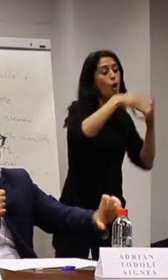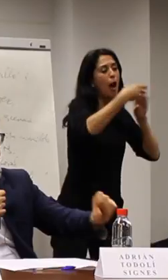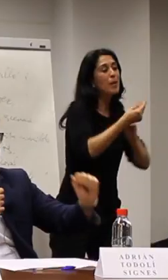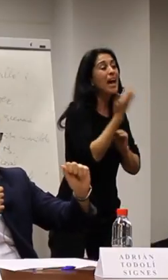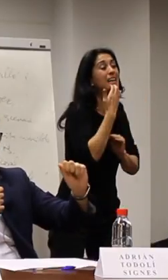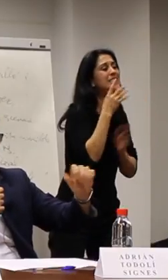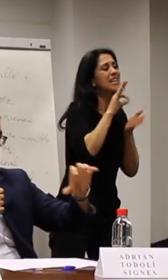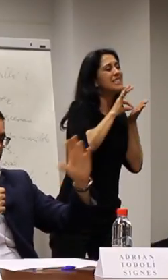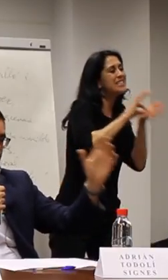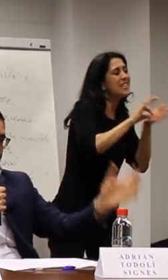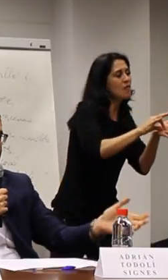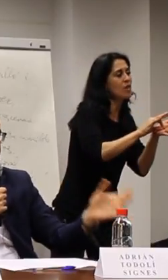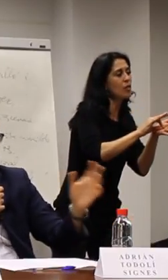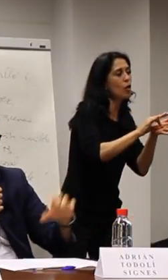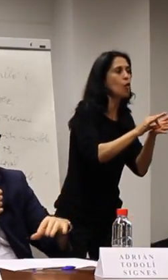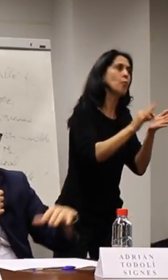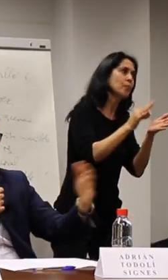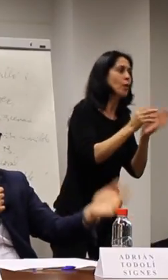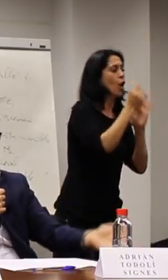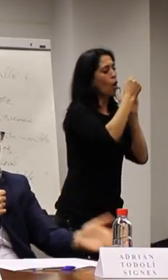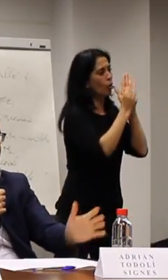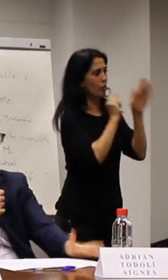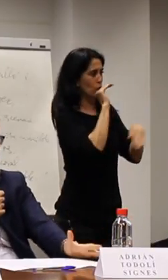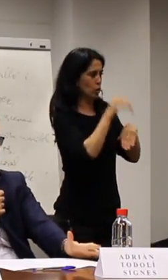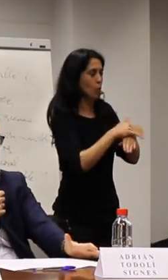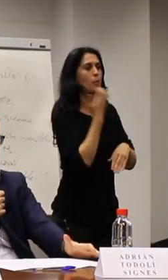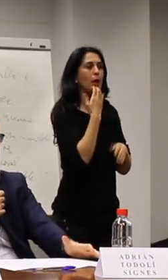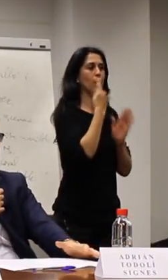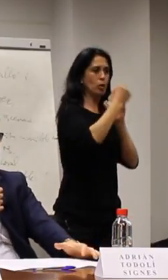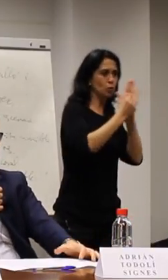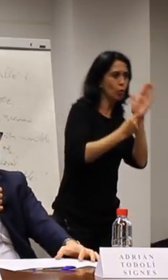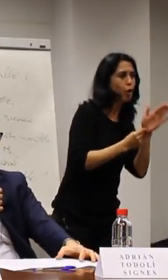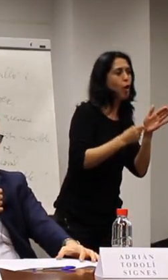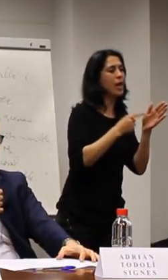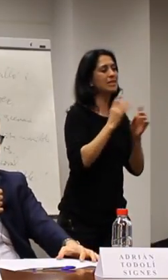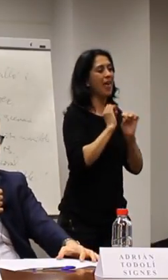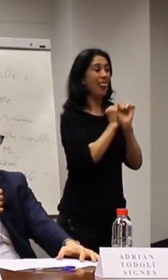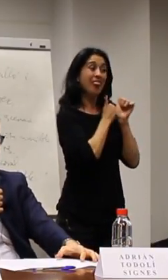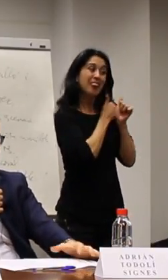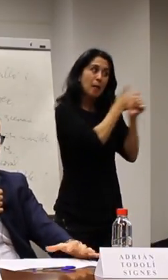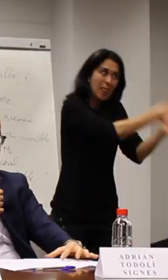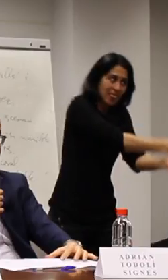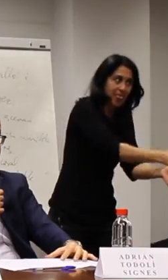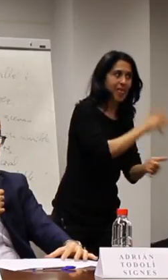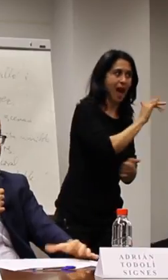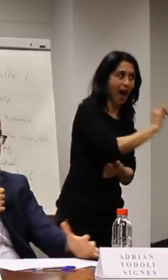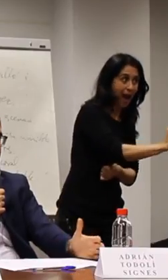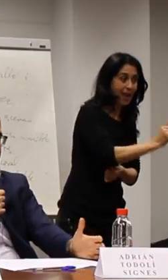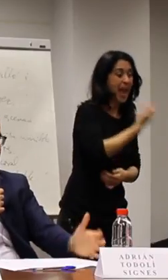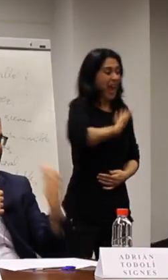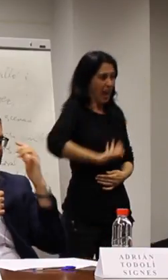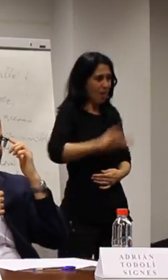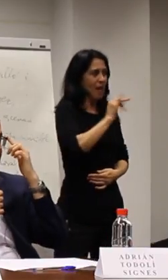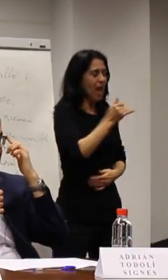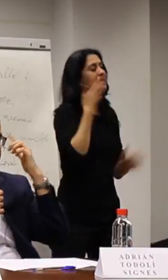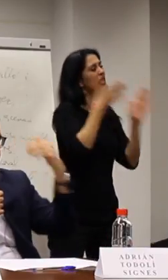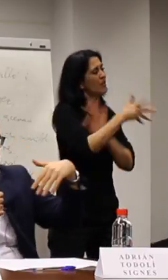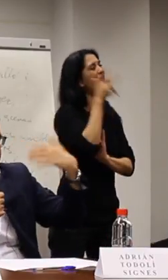bajo instrucciones, ¿no?, bajo dependencia, subordinación y ajenidad. Claro, y esto tiene un problema, es